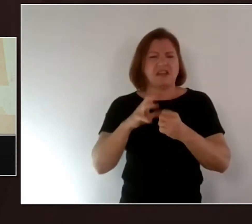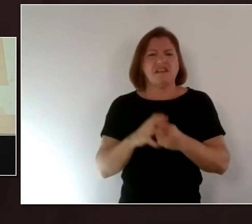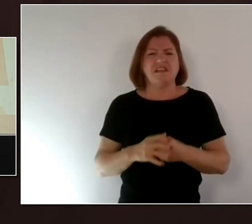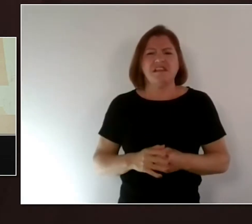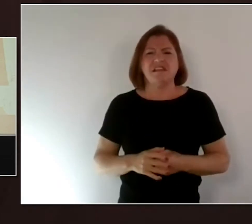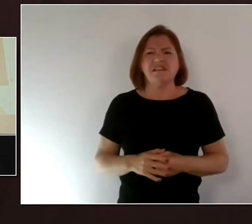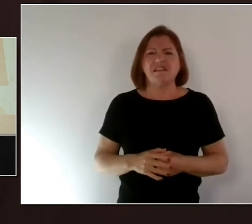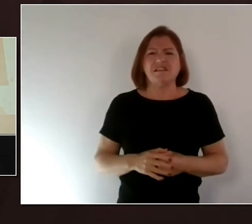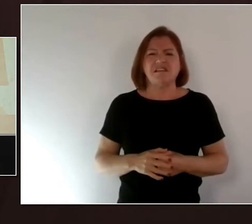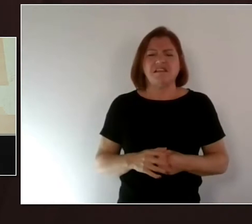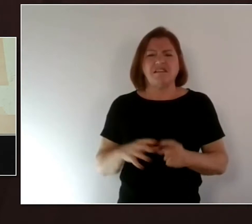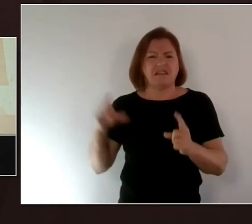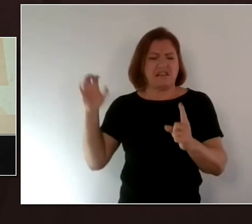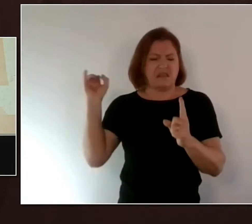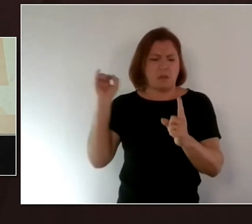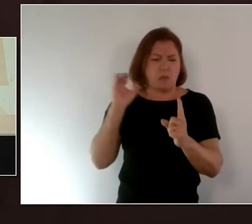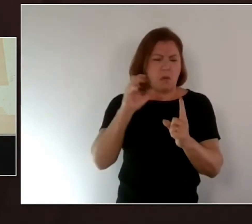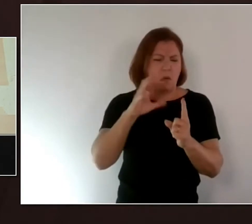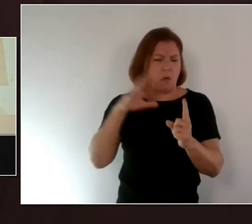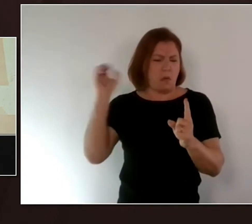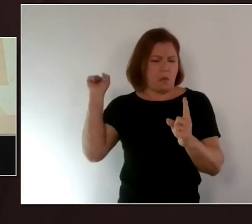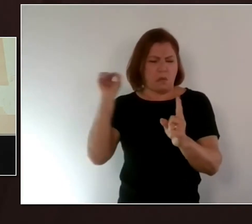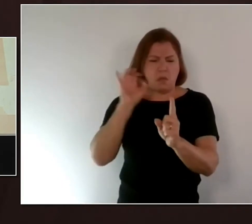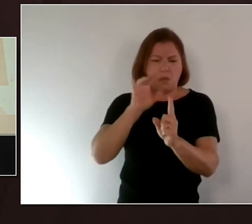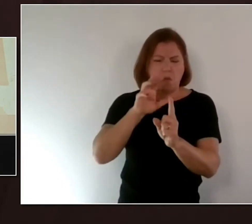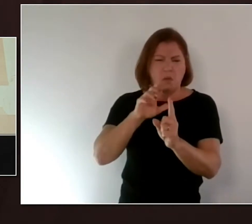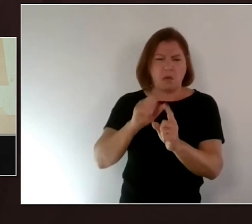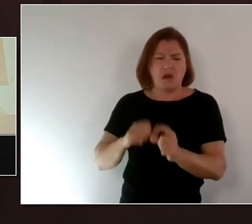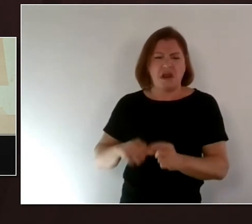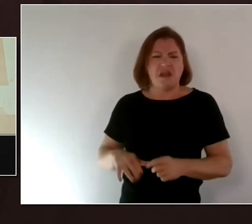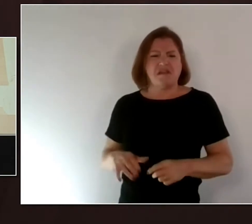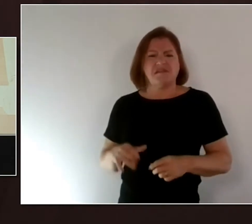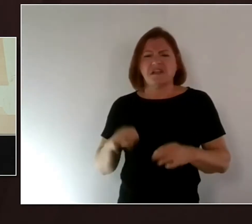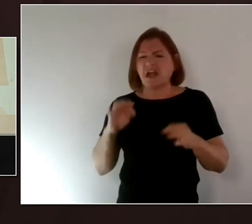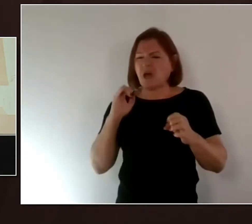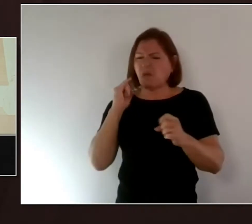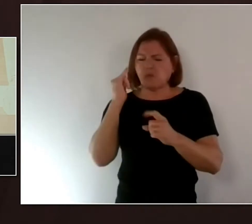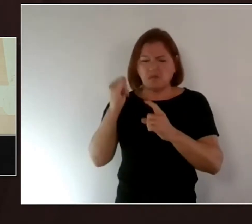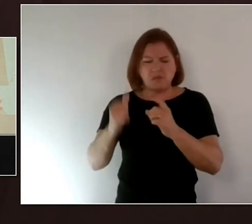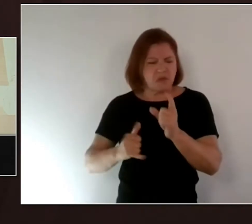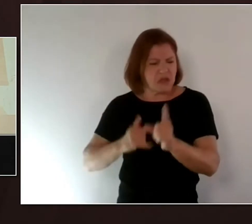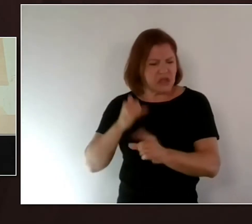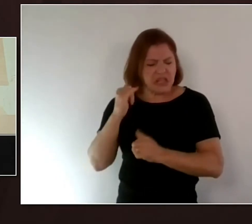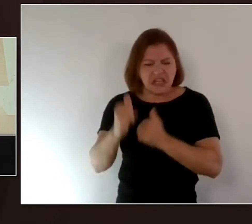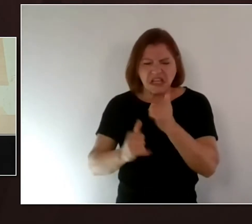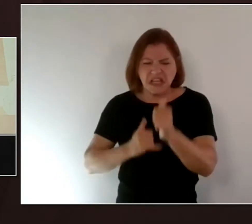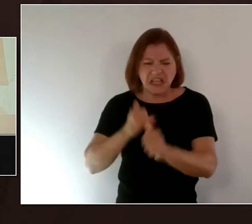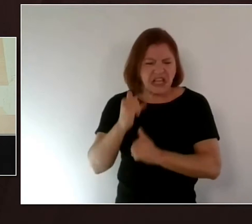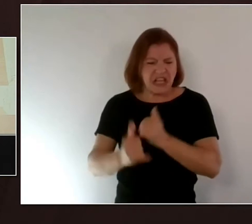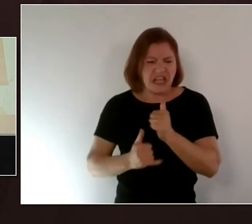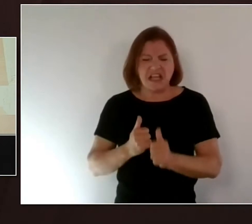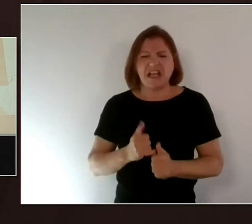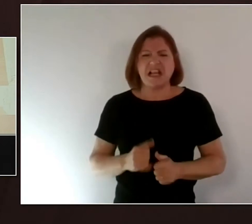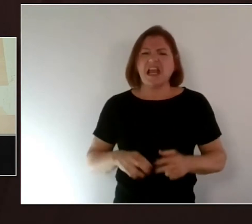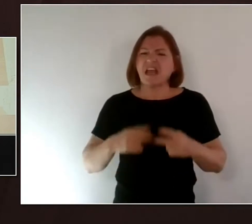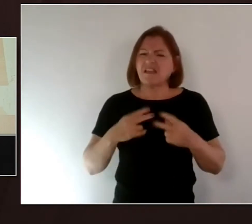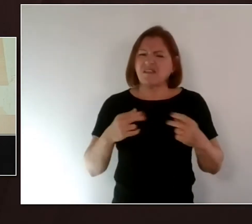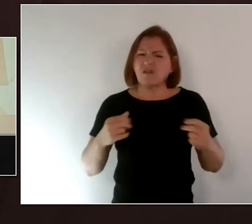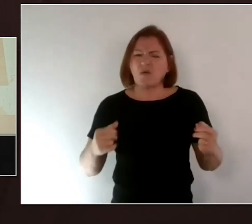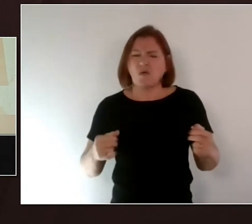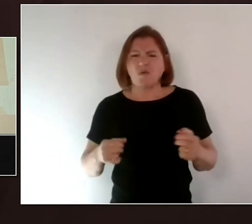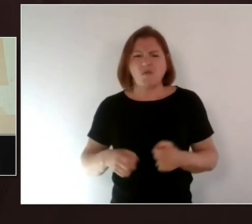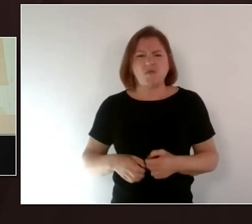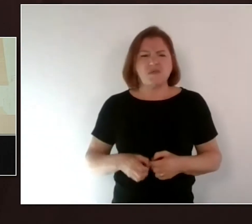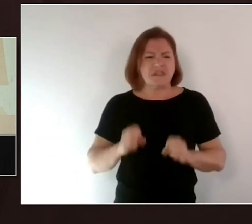nutridas com a mídia, com informações distorcidas, as ideologias, não é isso? Já estão fazendo a cabeça